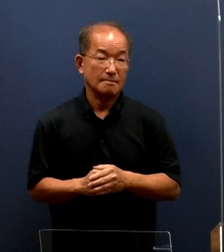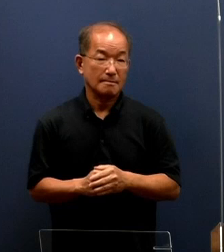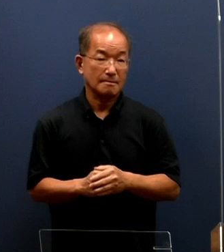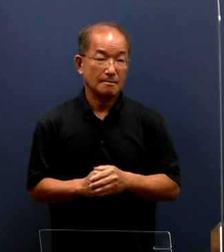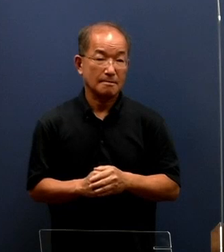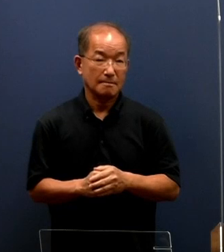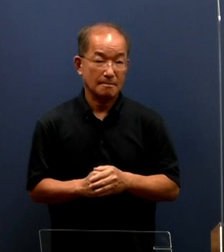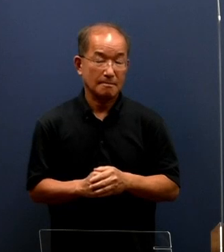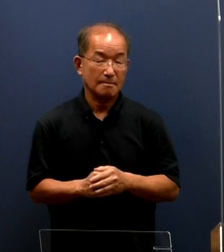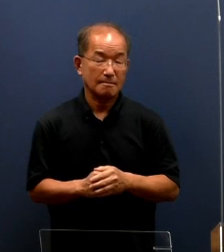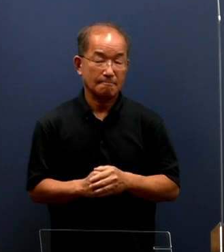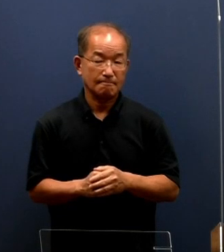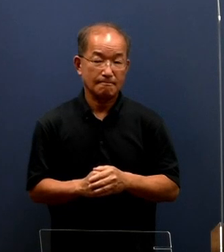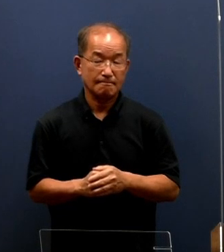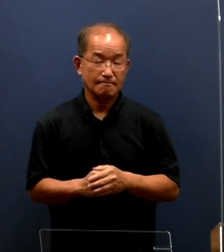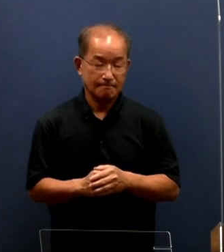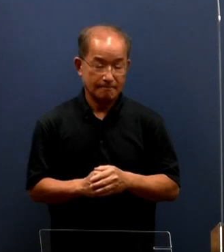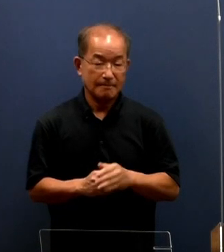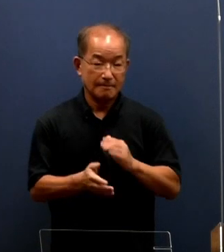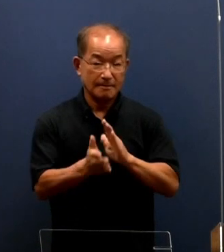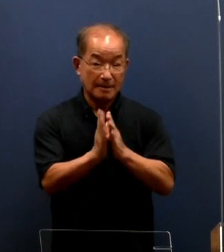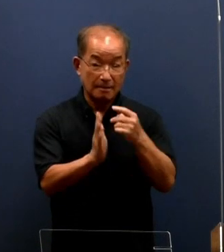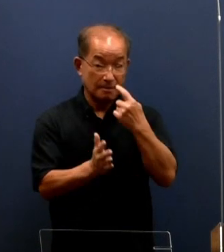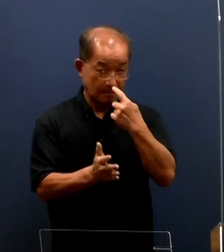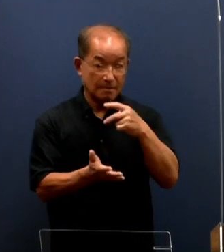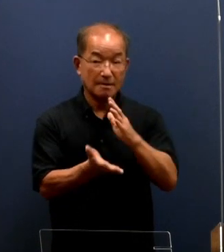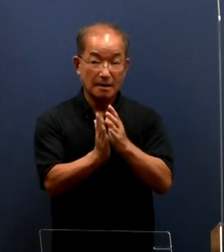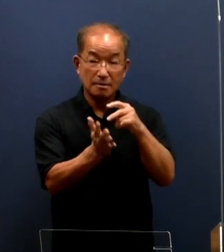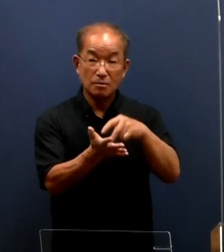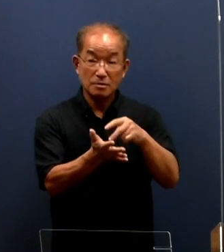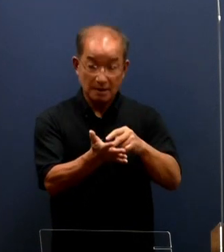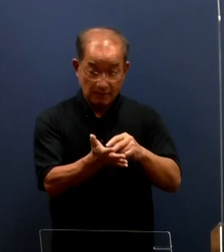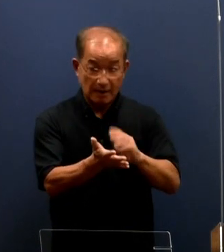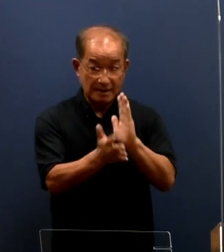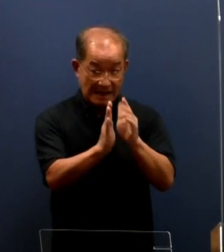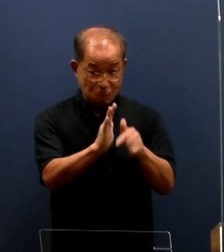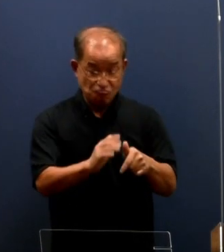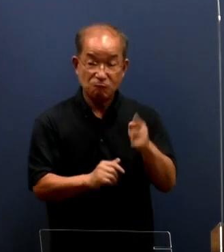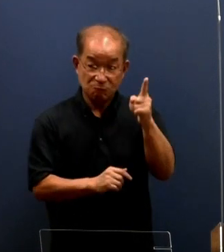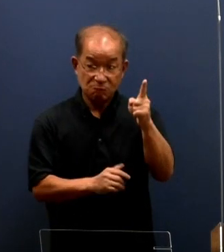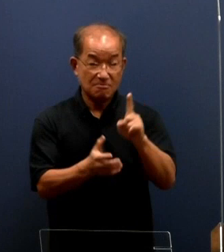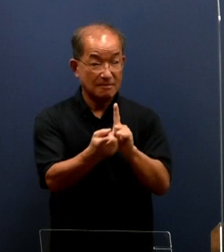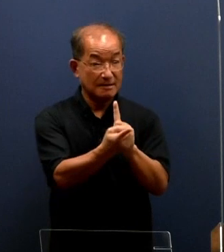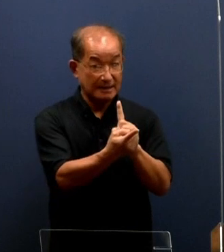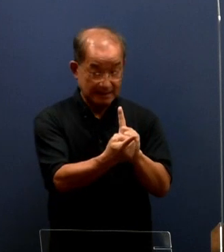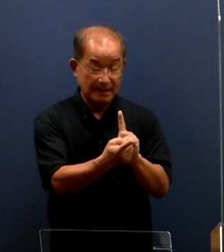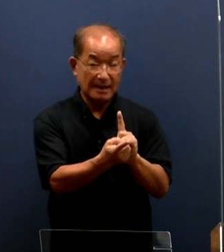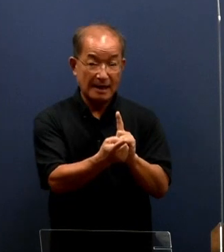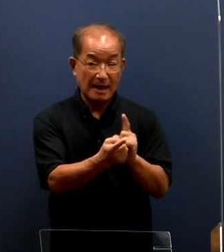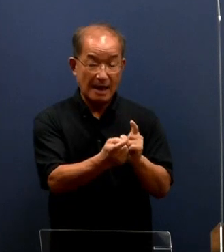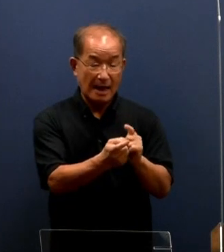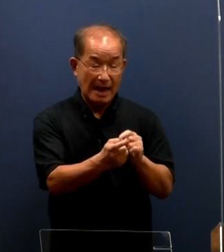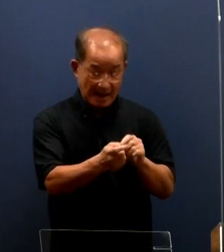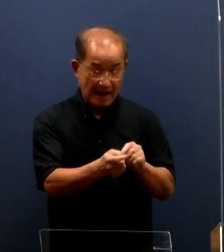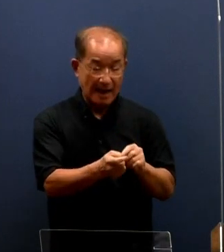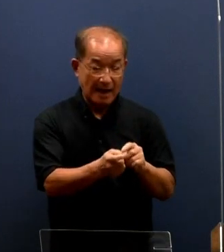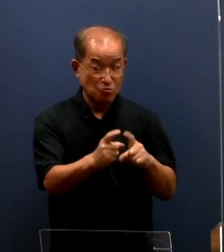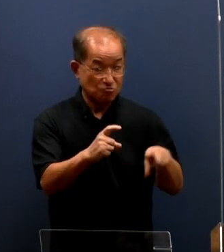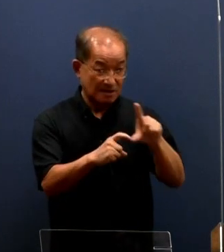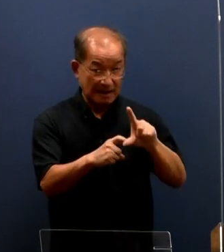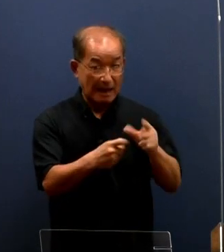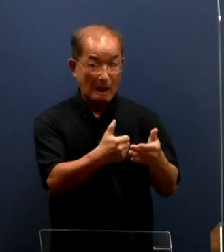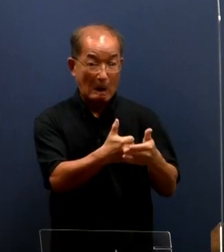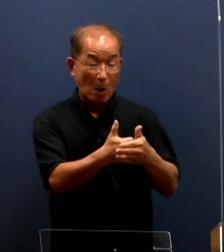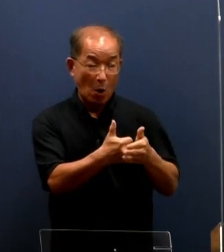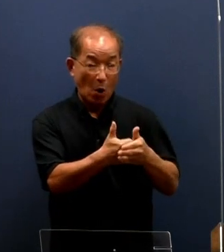私は評価を避けますので、島根県としては政府にその感染拡大防止策の追加を